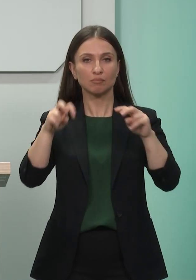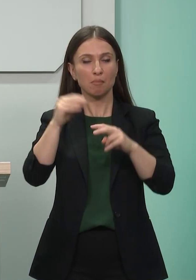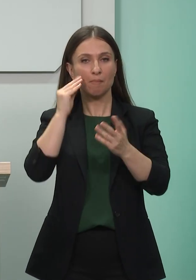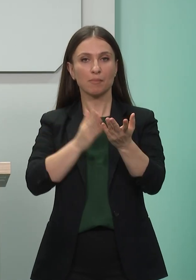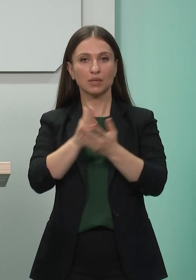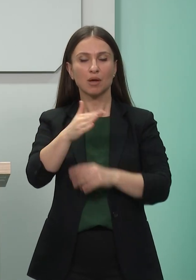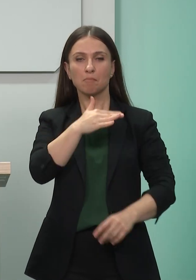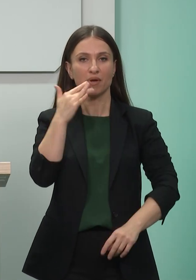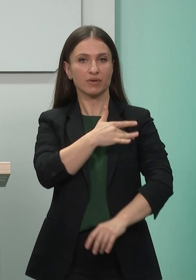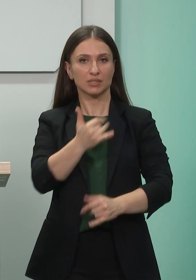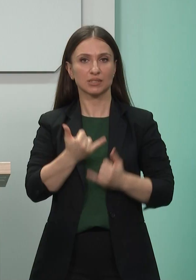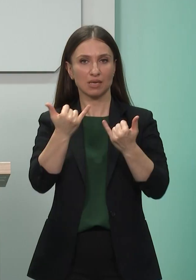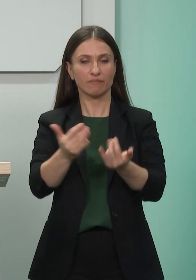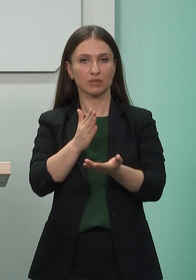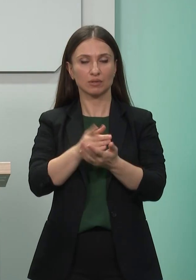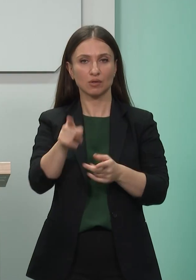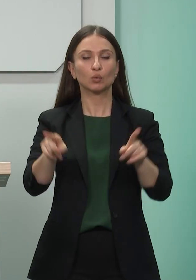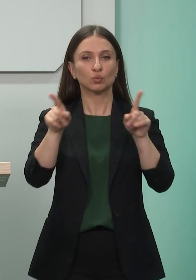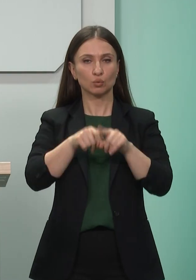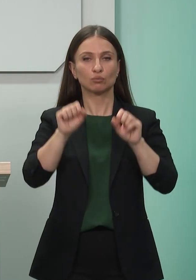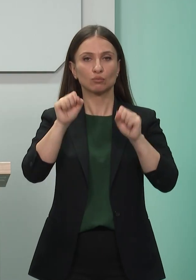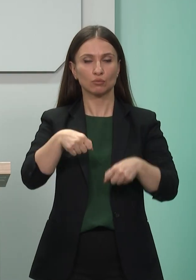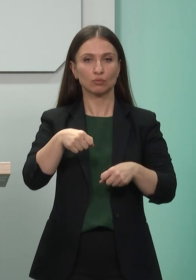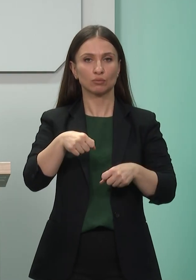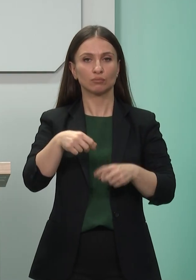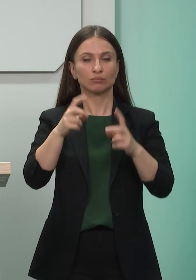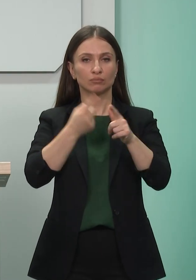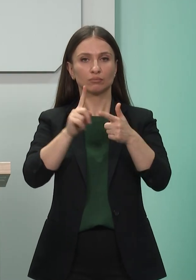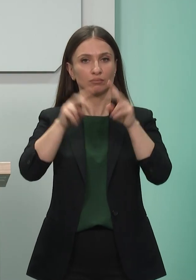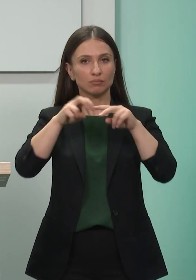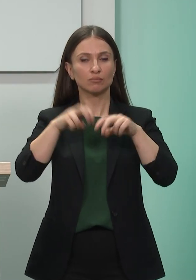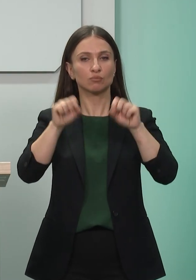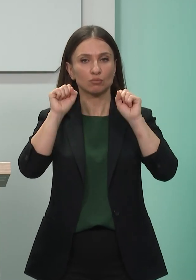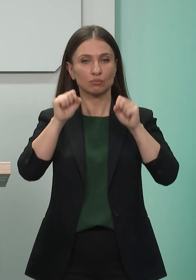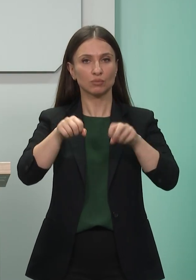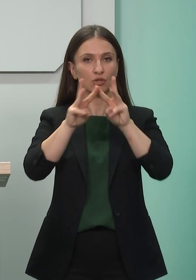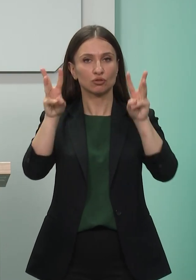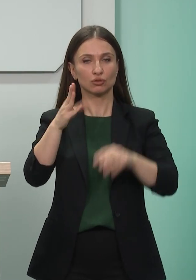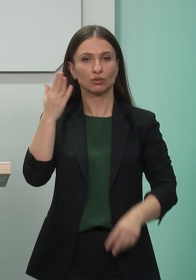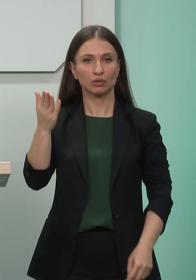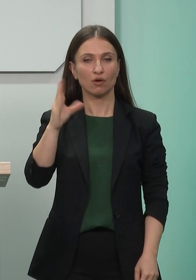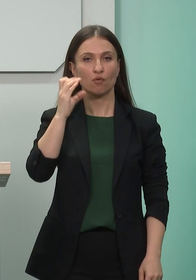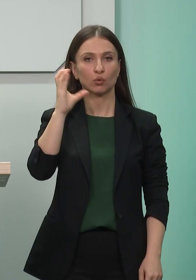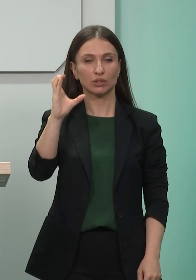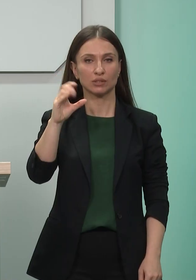მიზნით არაერთ სერვისს თავაზობს. მათ შორის მონაცემების გადამოწმება შესაძლებელია ვებგვერდზე